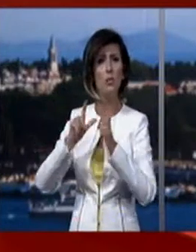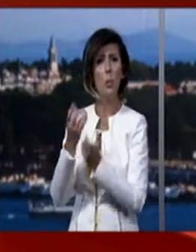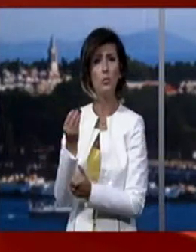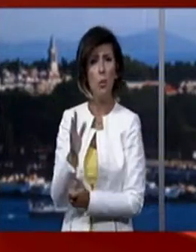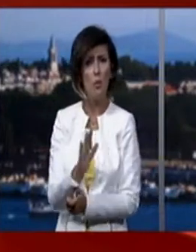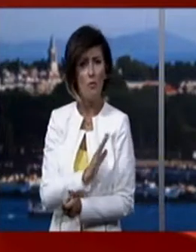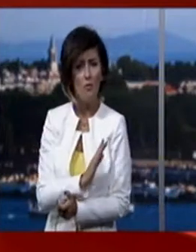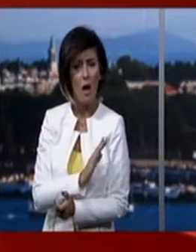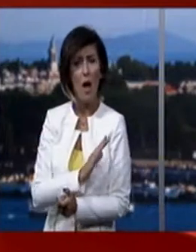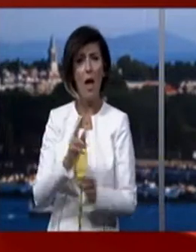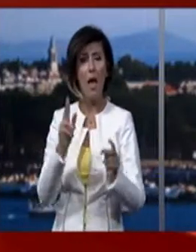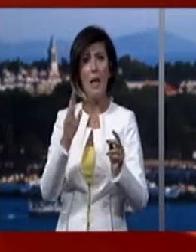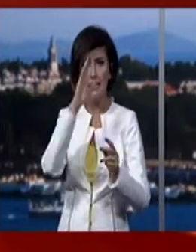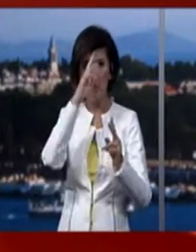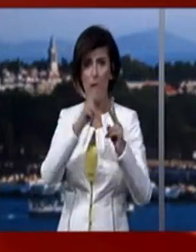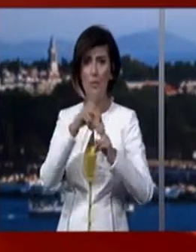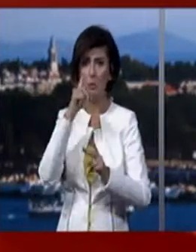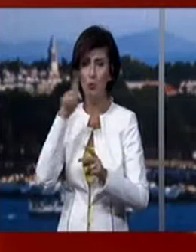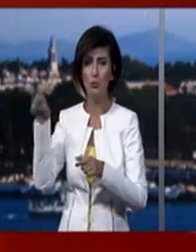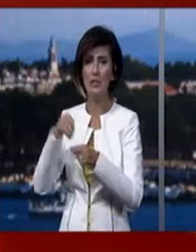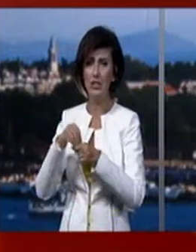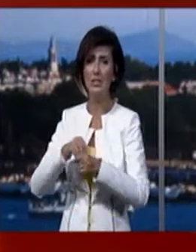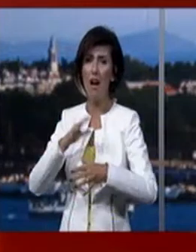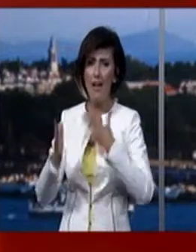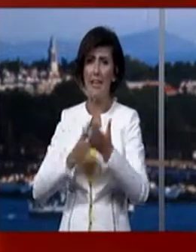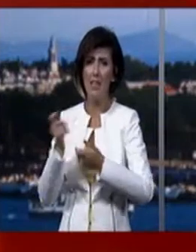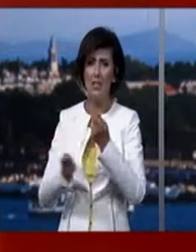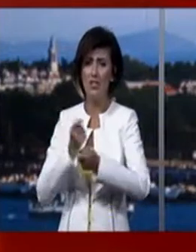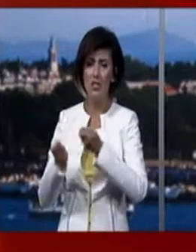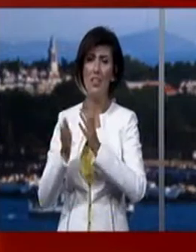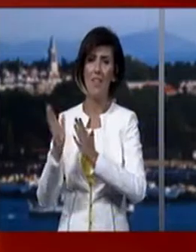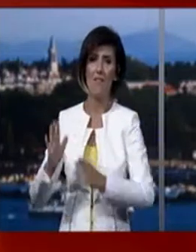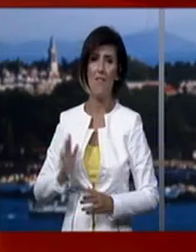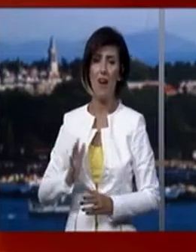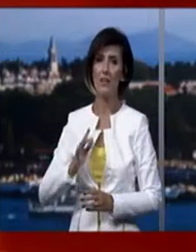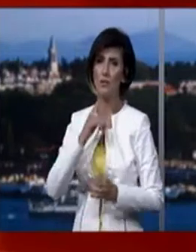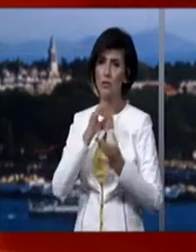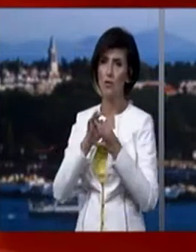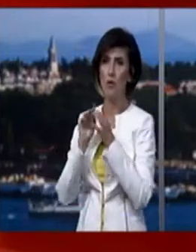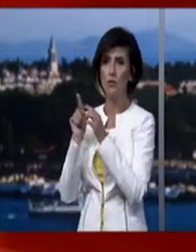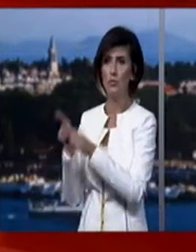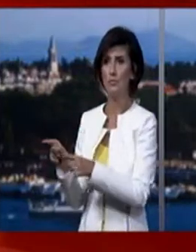İstanbul Emniyet Müdürlüğü'nde de hareketli saatler devam ediyor. Söz tekrar Ankara'da.